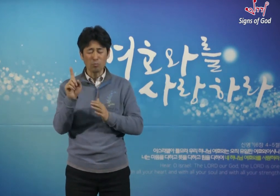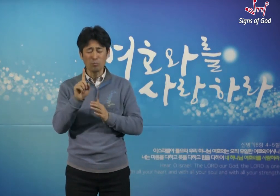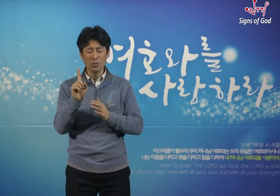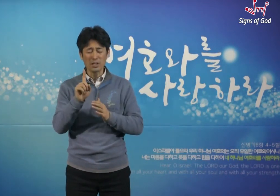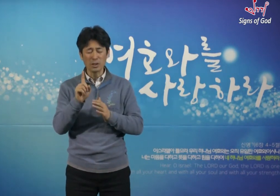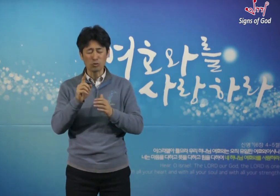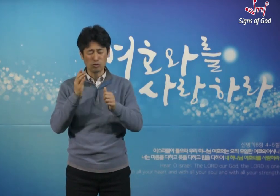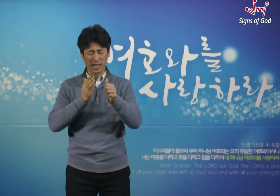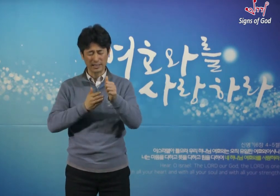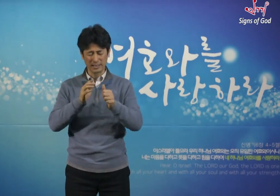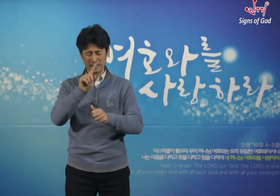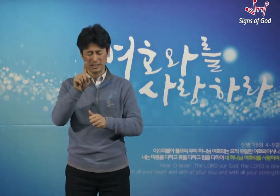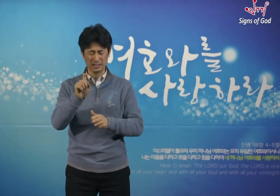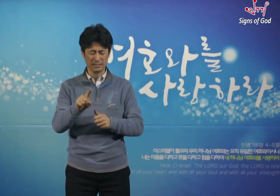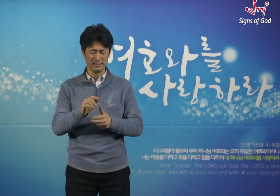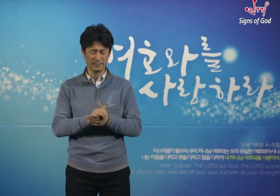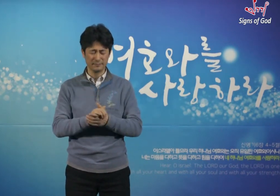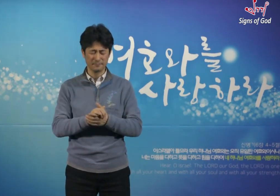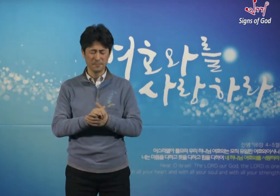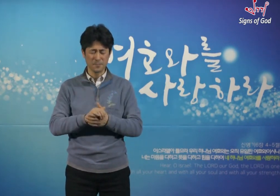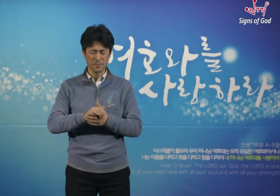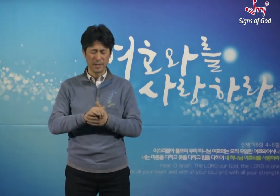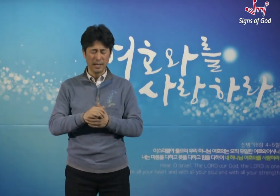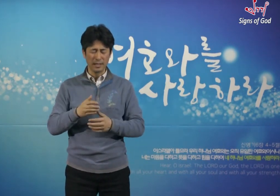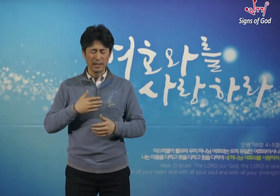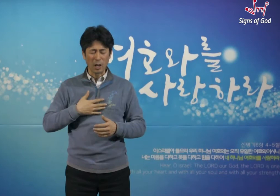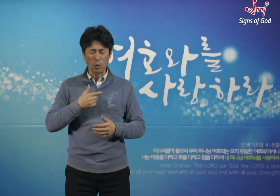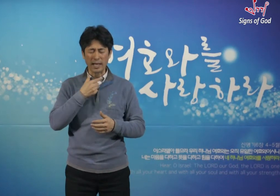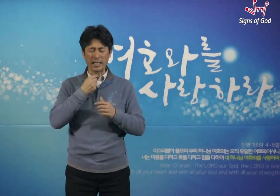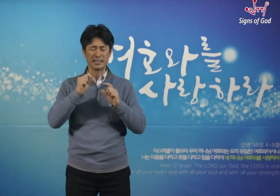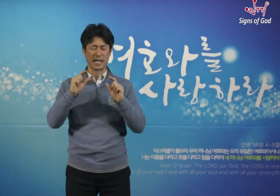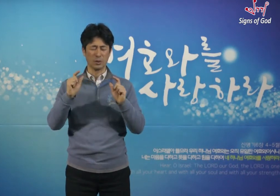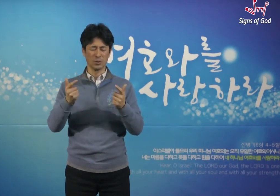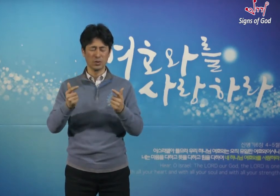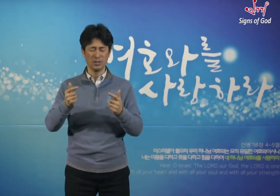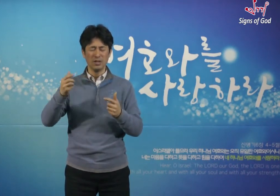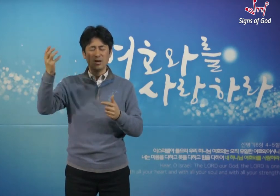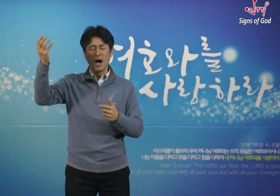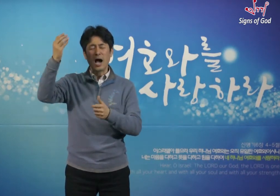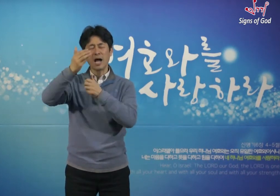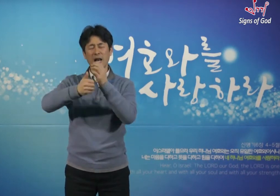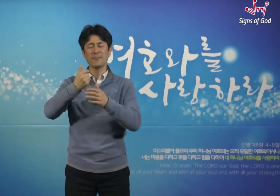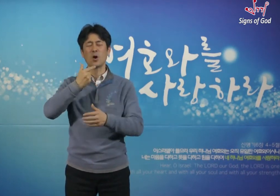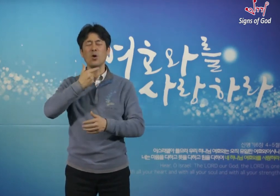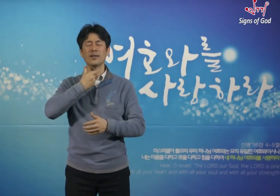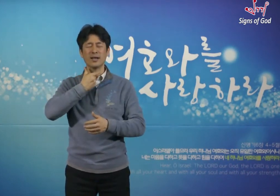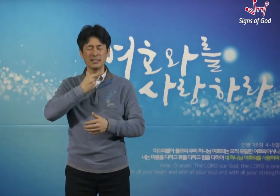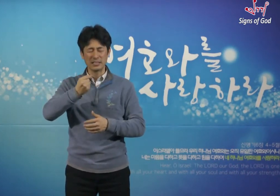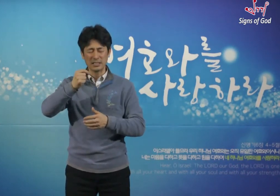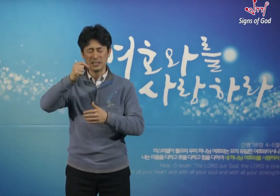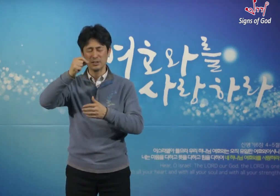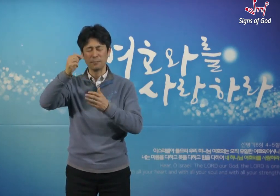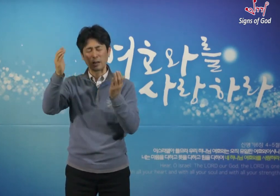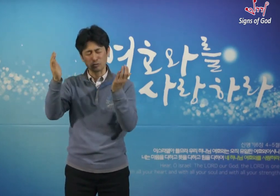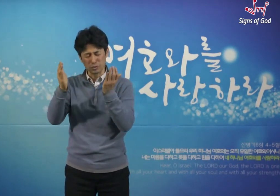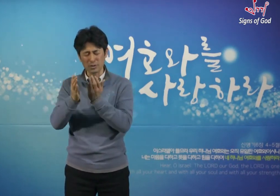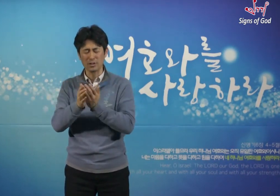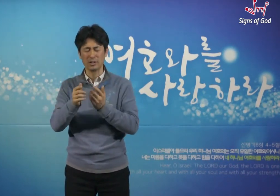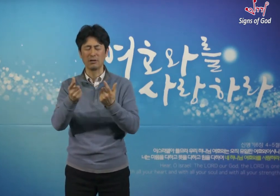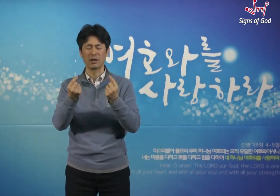기도는 무엇인지 구하고 있습니다. 원하지 않고 아버지가 원하시는 그